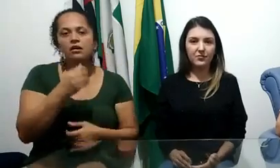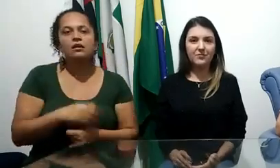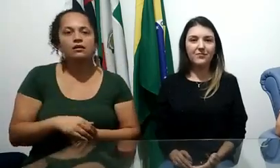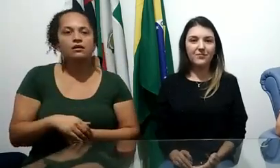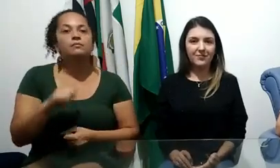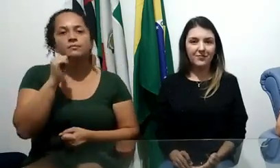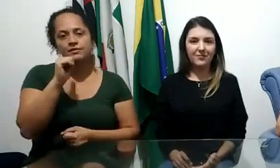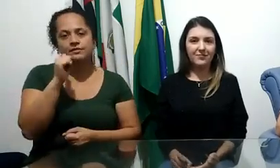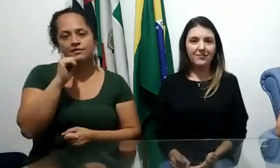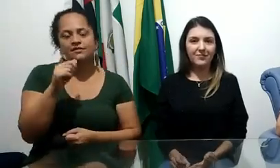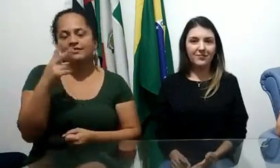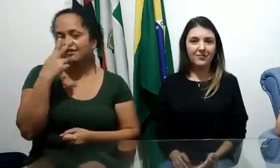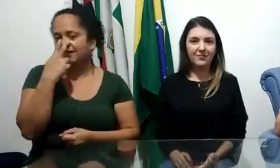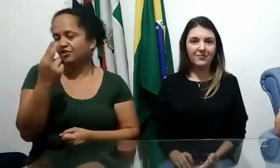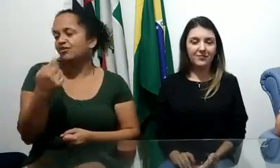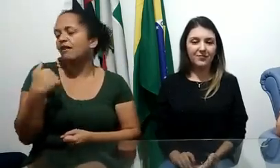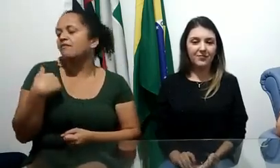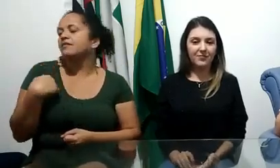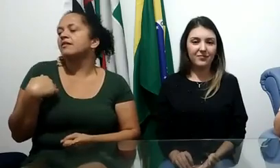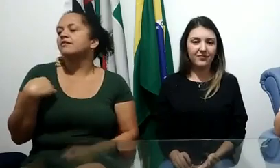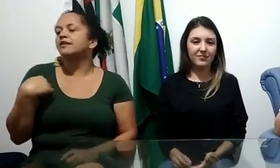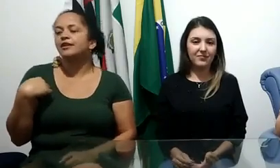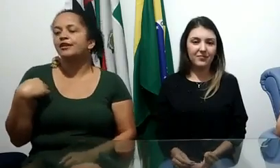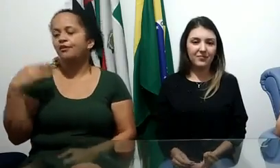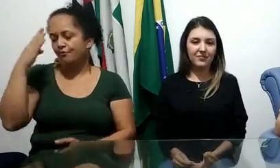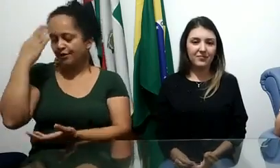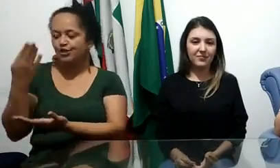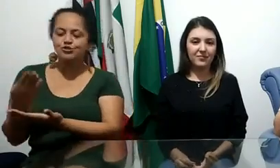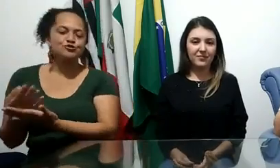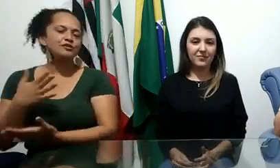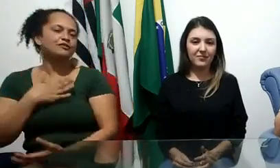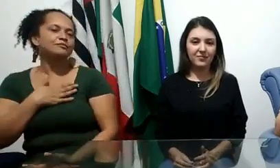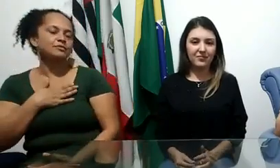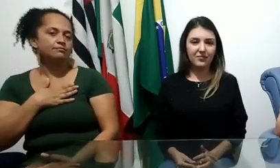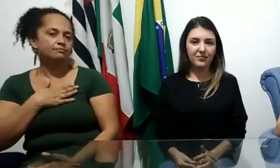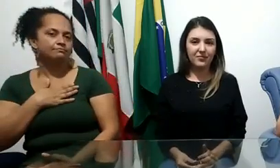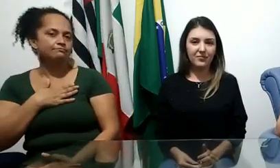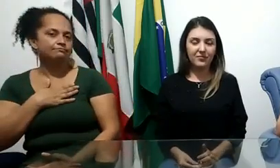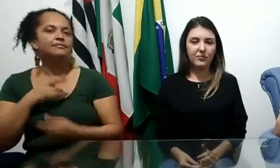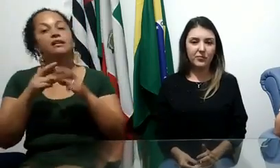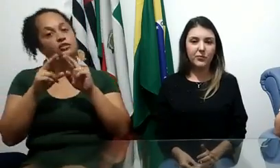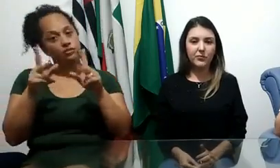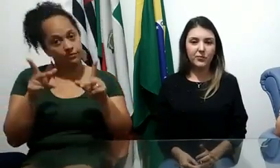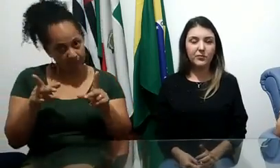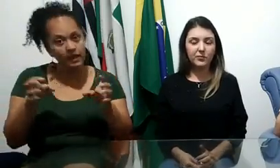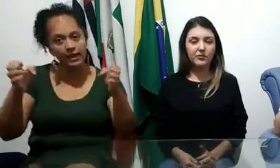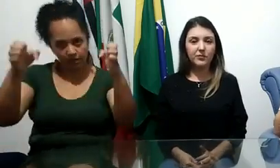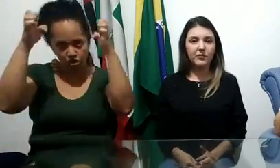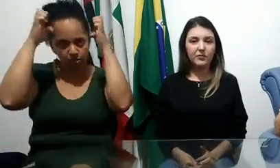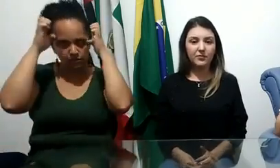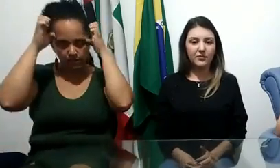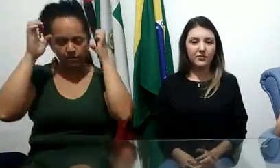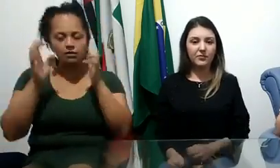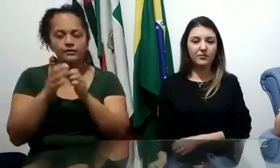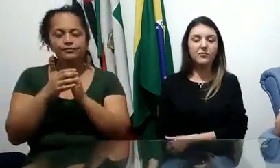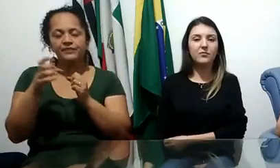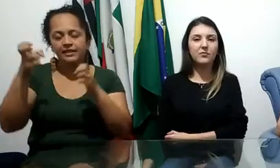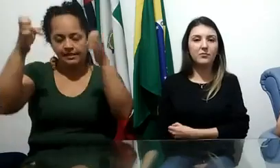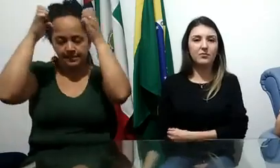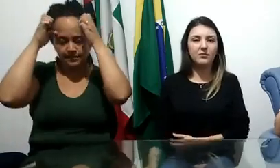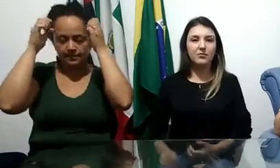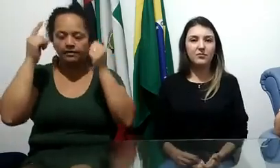nada comigo. Diferente aqui do posicionamento de Esther, que falou, vamos fazer um jejum